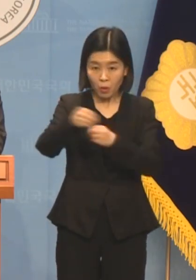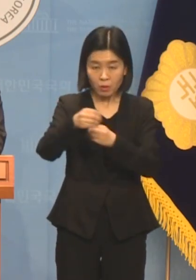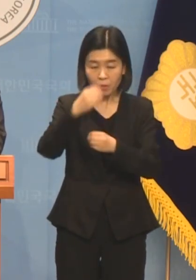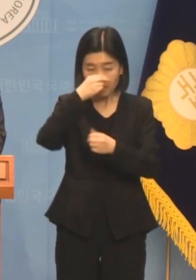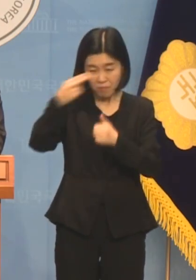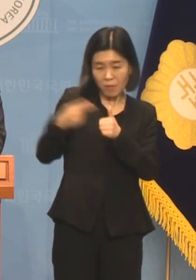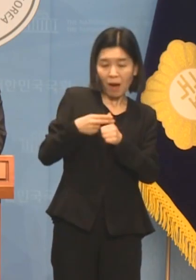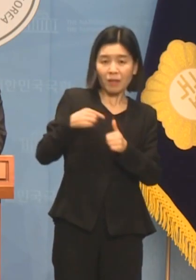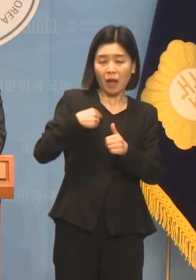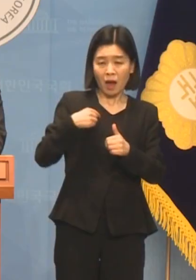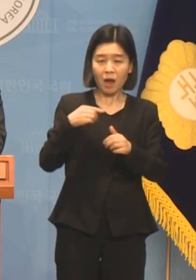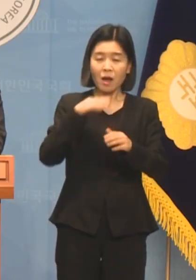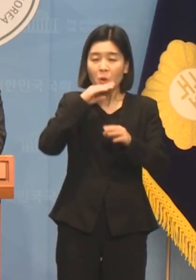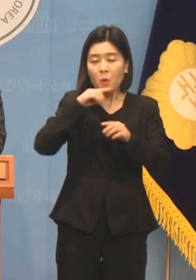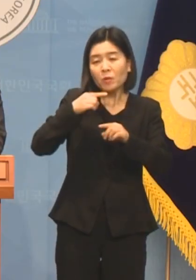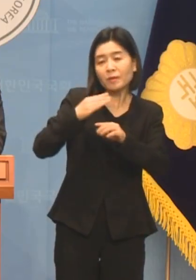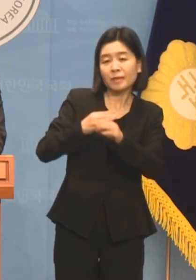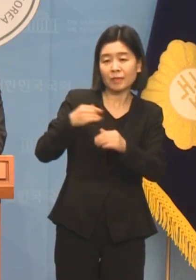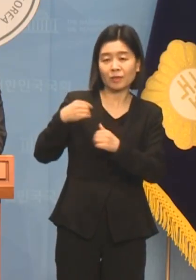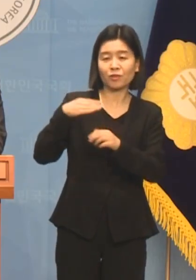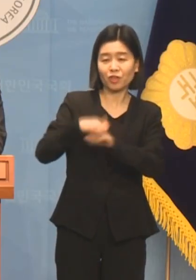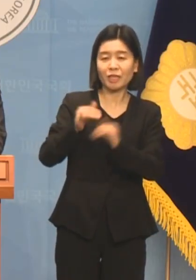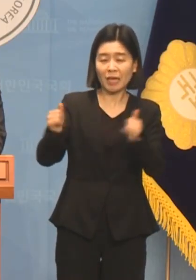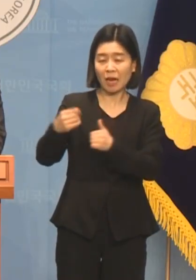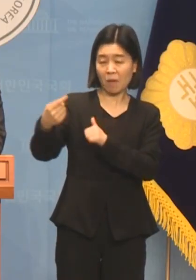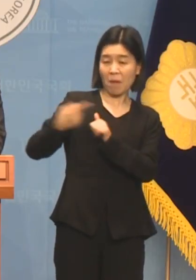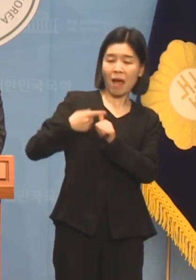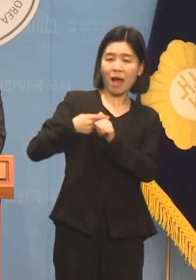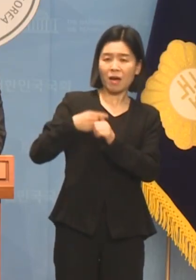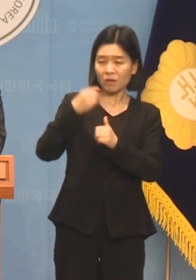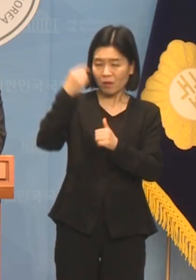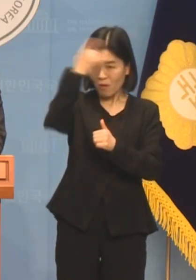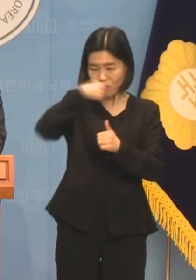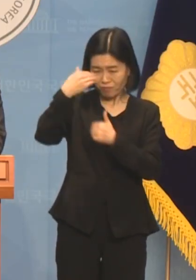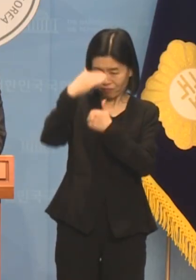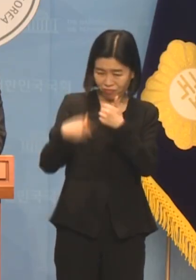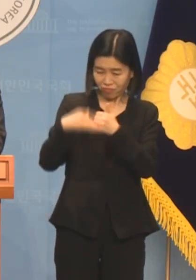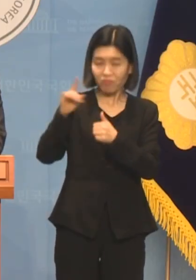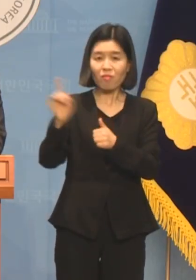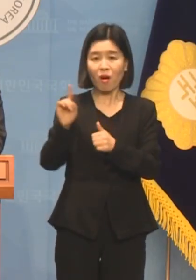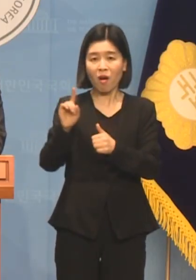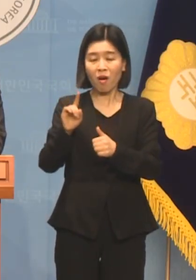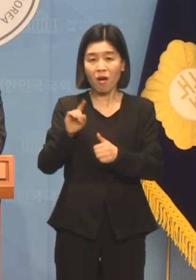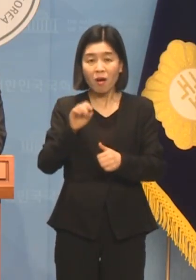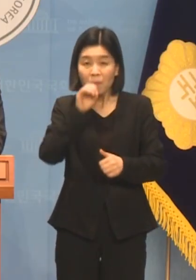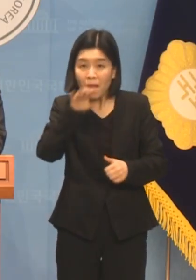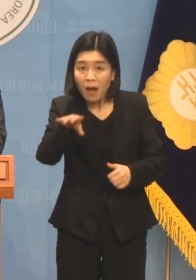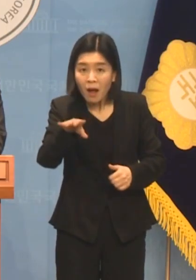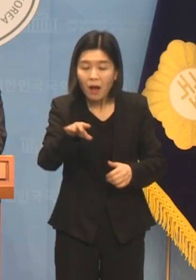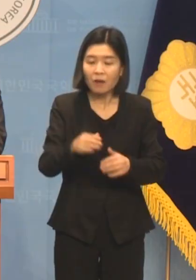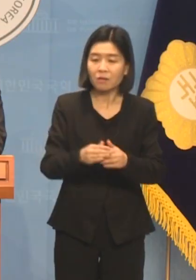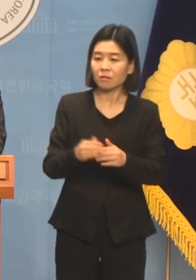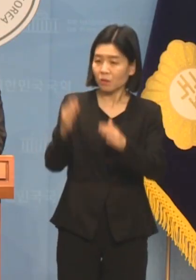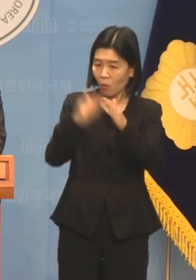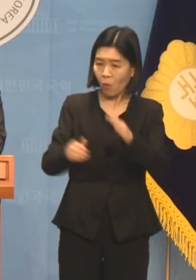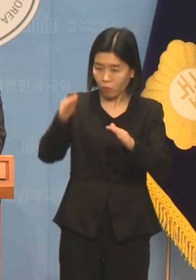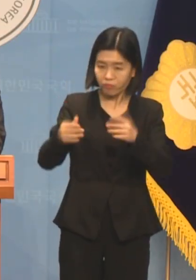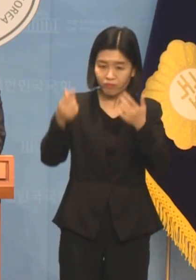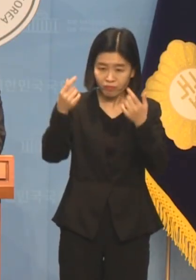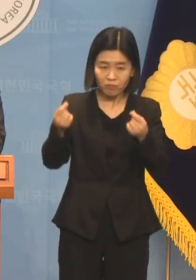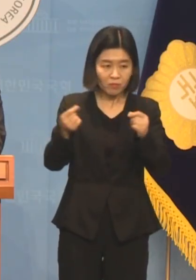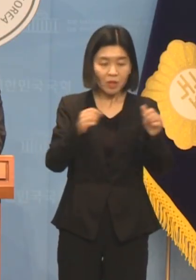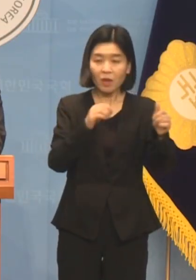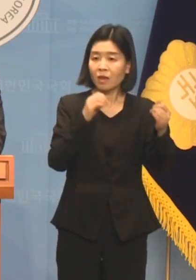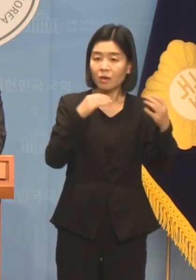않았습니까? 본인 말 맞다나 그렇게 모욕적인 발언을 공개석상에서 동료 의원에게